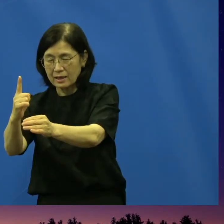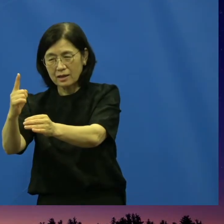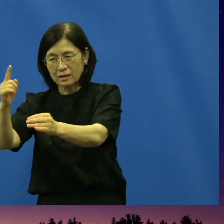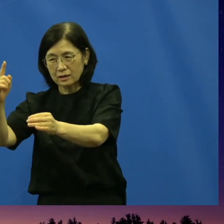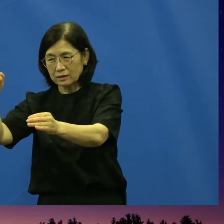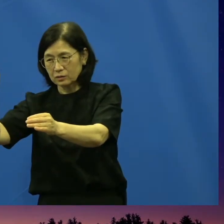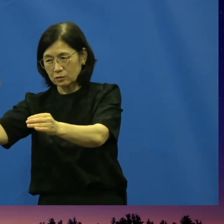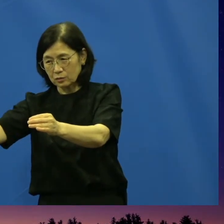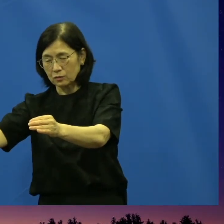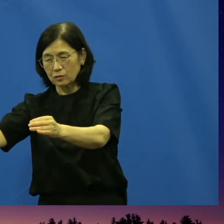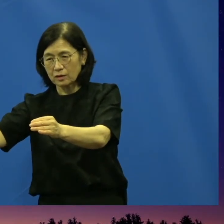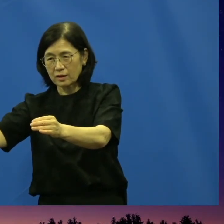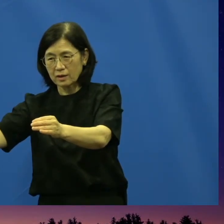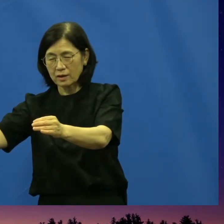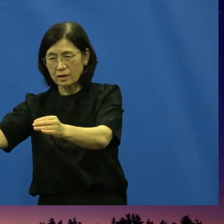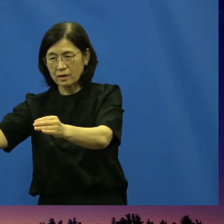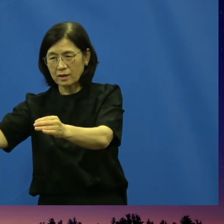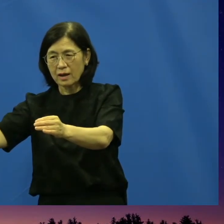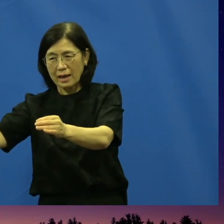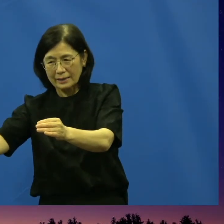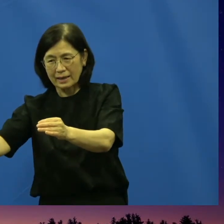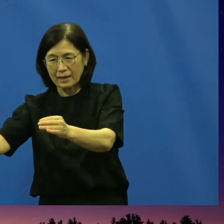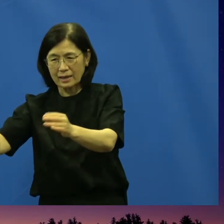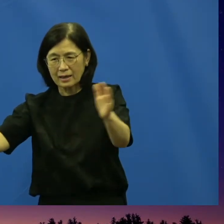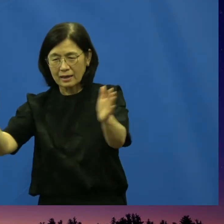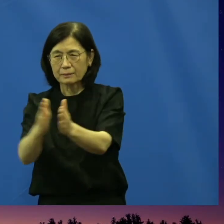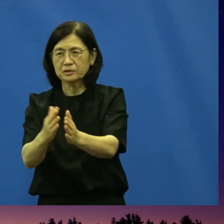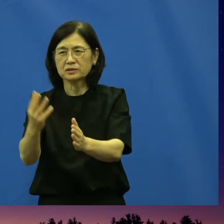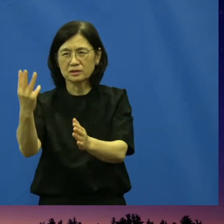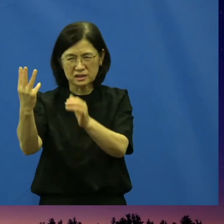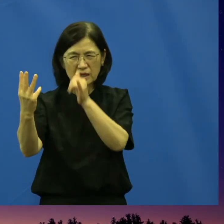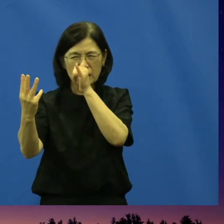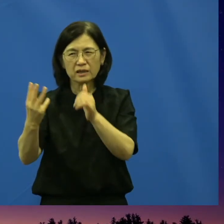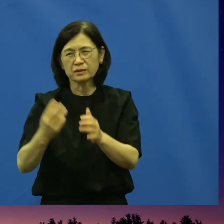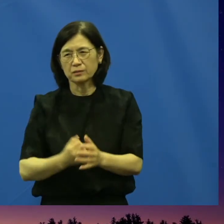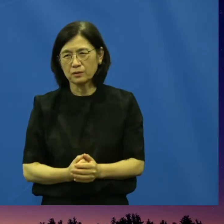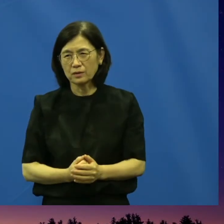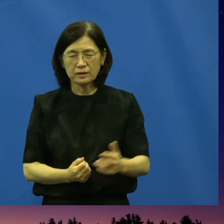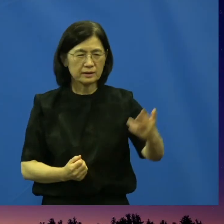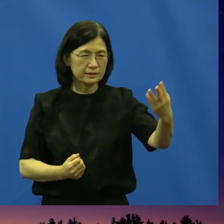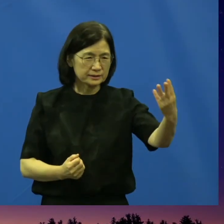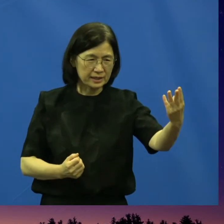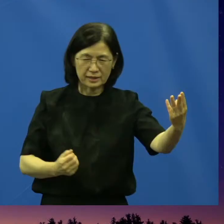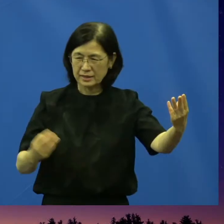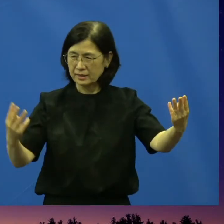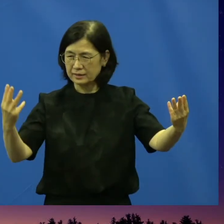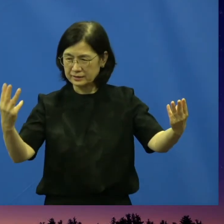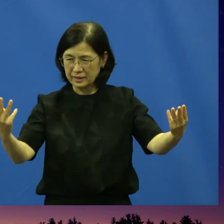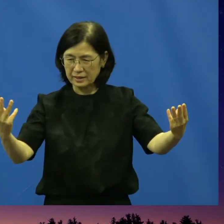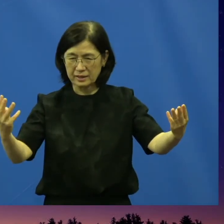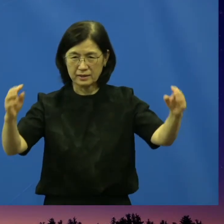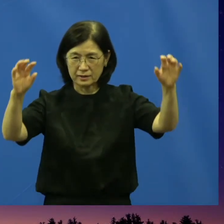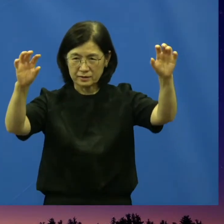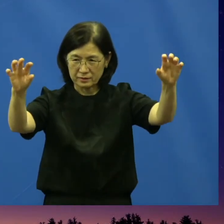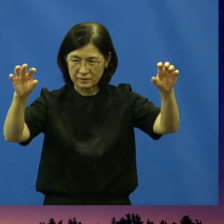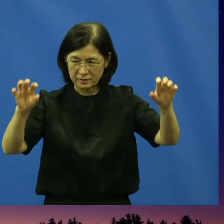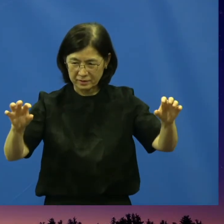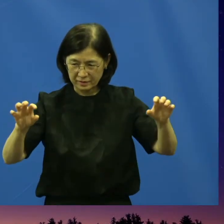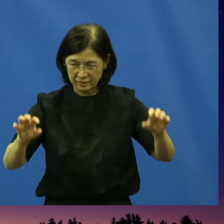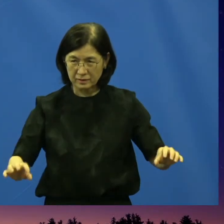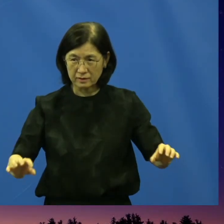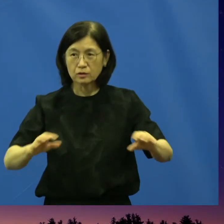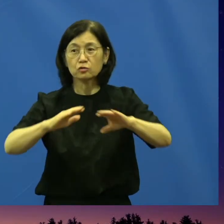라못, 요단 동편 남쪽에 베셀이 있습니다. 이제 골고루 배정된 것인데 이제 하나님의